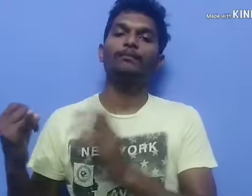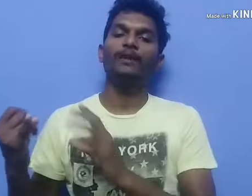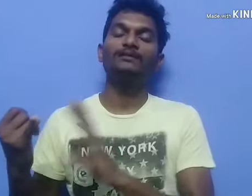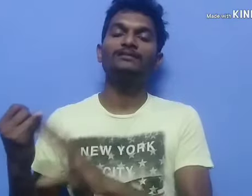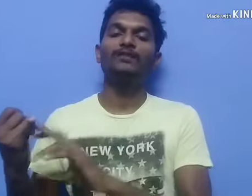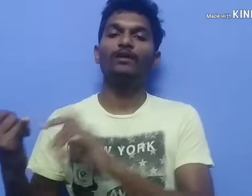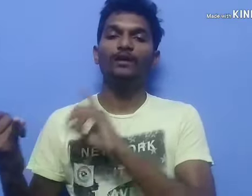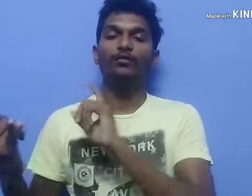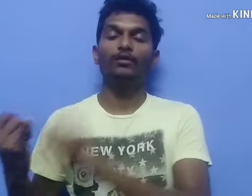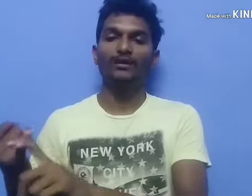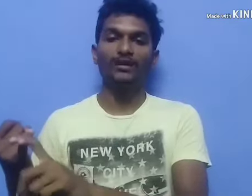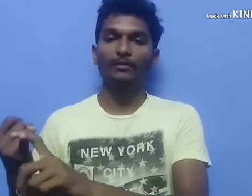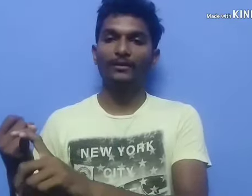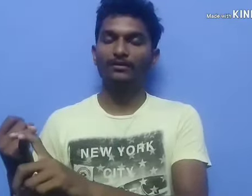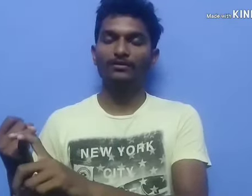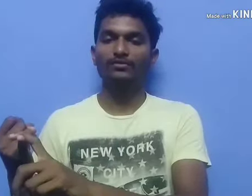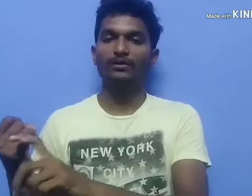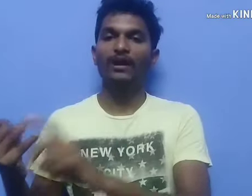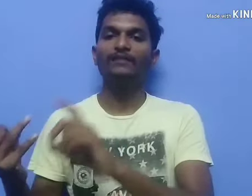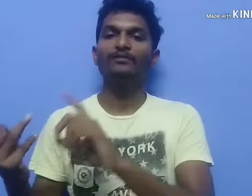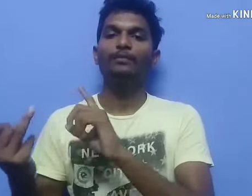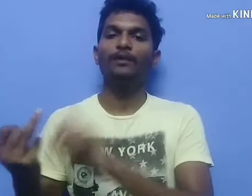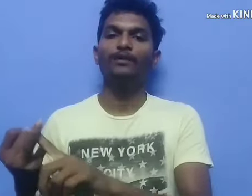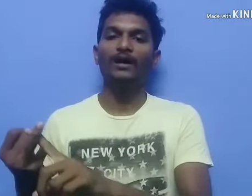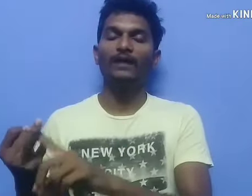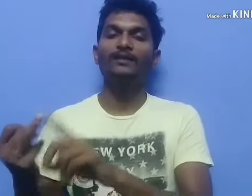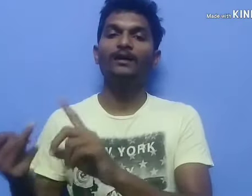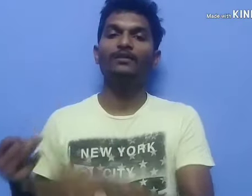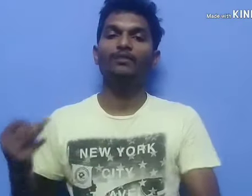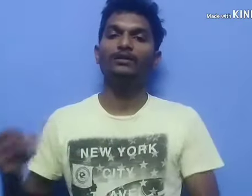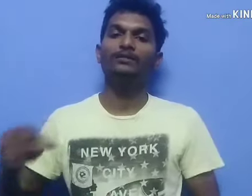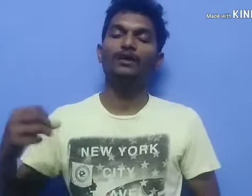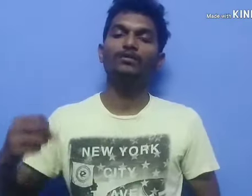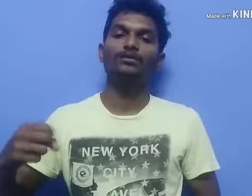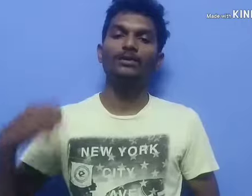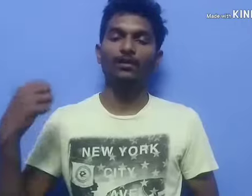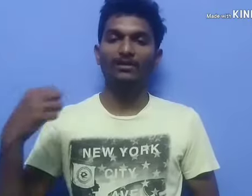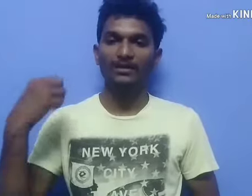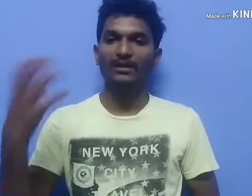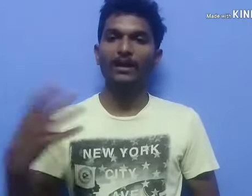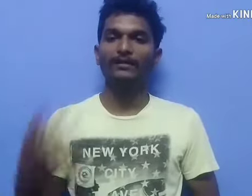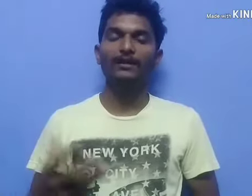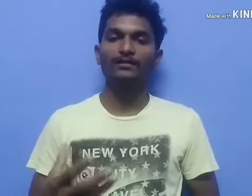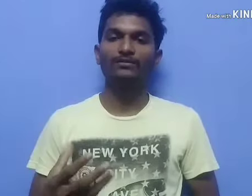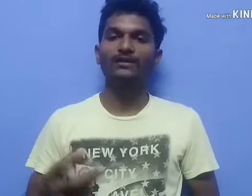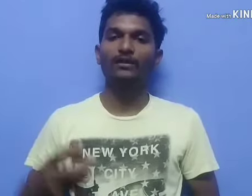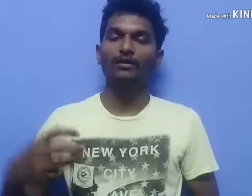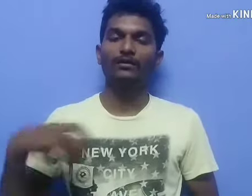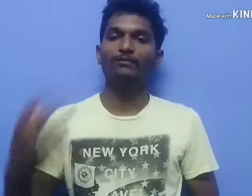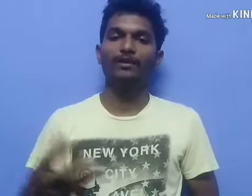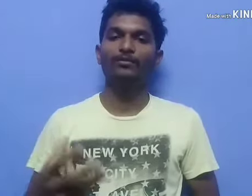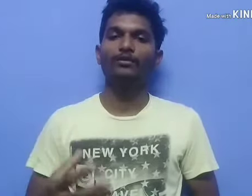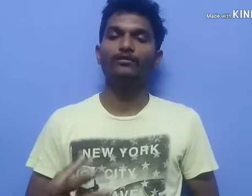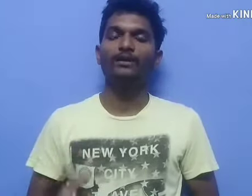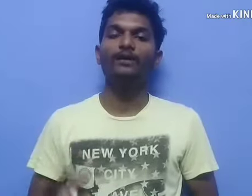பண செல்வாக்கு எவ்வளோ இருக்குது அப்படிங்கிறத சொல்கிறது. அடுத்து வந்து பவர், அதிகாரம் வந்து அவருக்கு வந்து அவங்களுக்கு இருக்க அதிகாரத்தை வச்சு அவங்க எதாவது பண்ண முடியும்